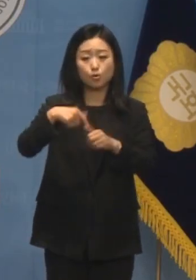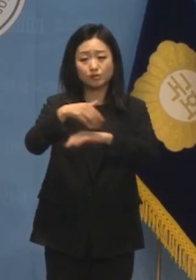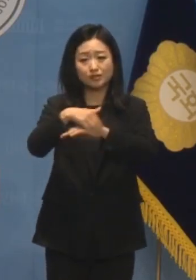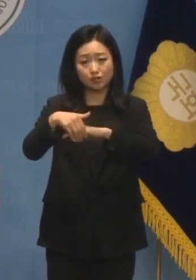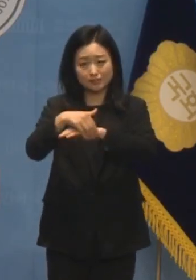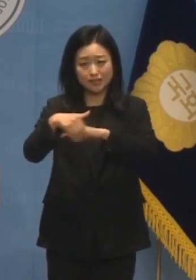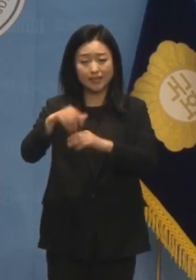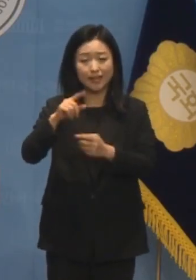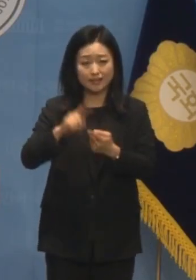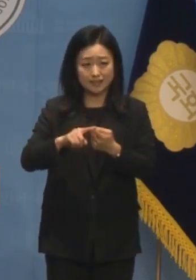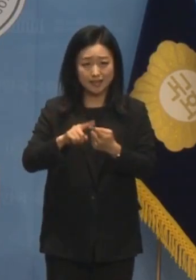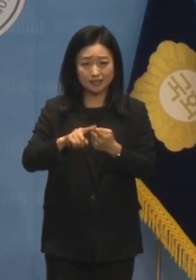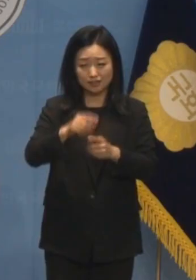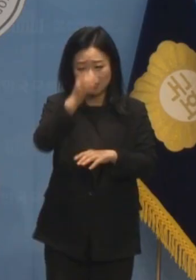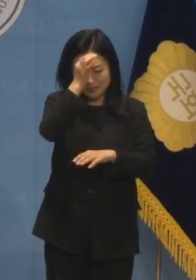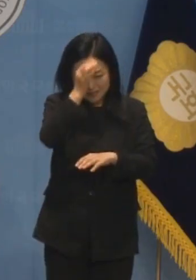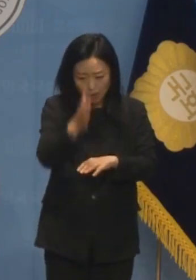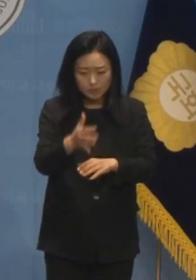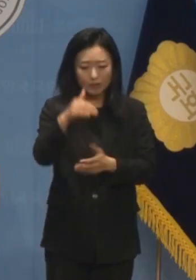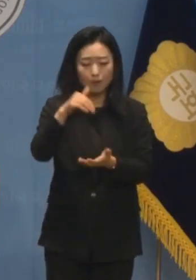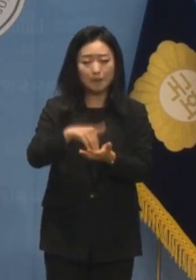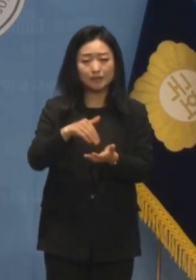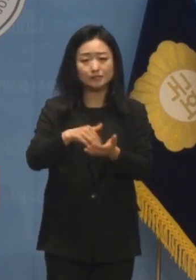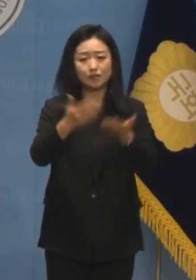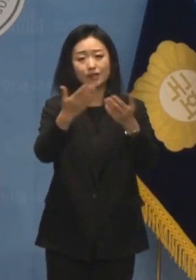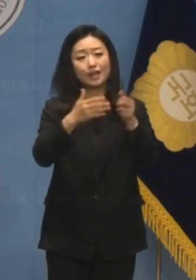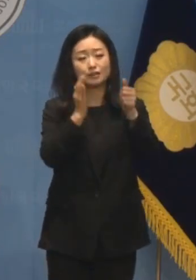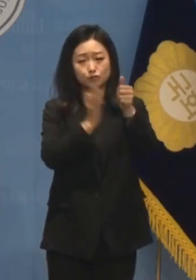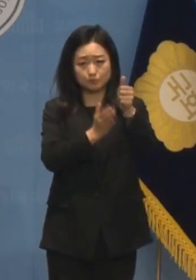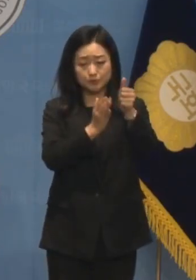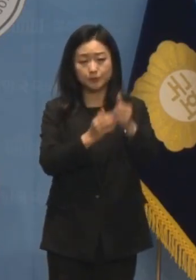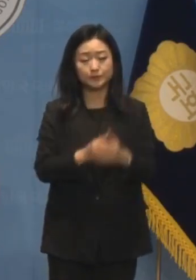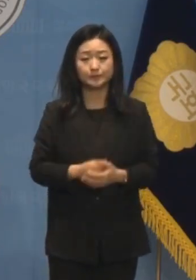정책을 사죄하고 반성해야만 합니다.